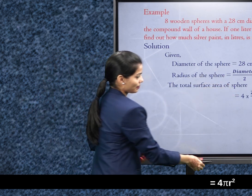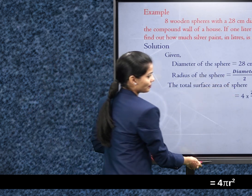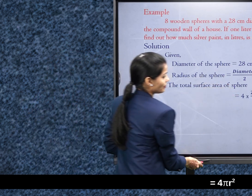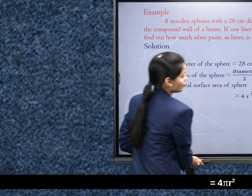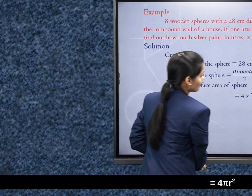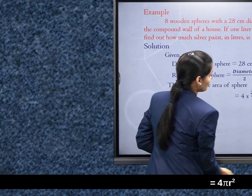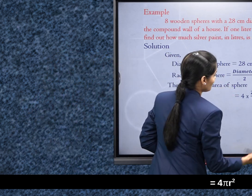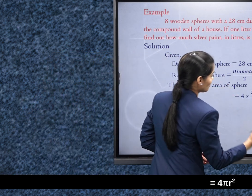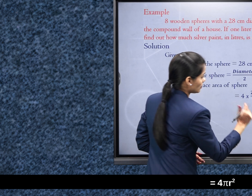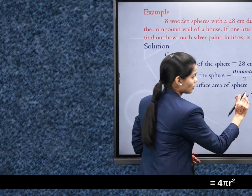4πr² ప్లేస్లో